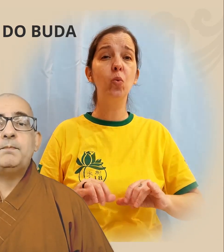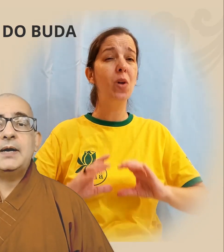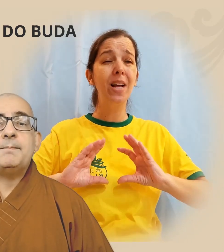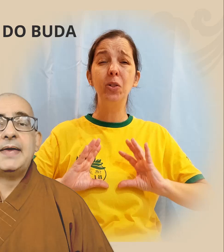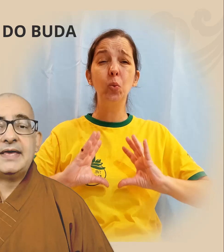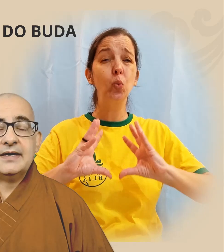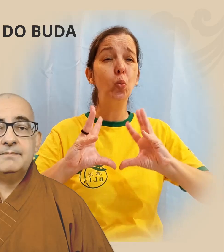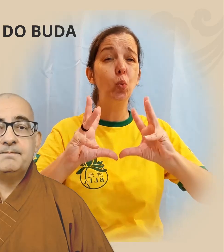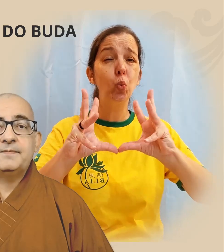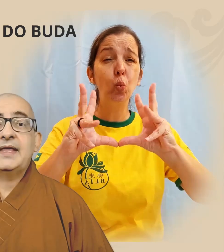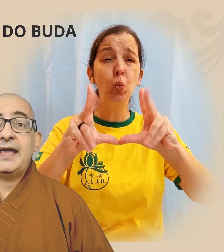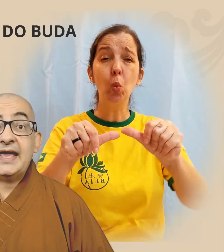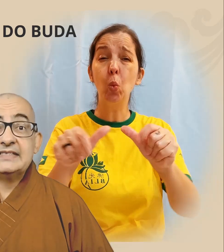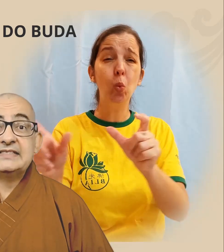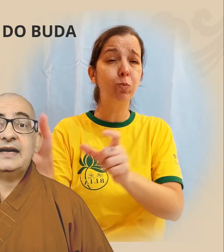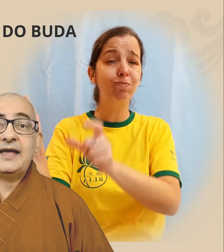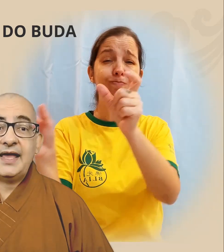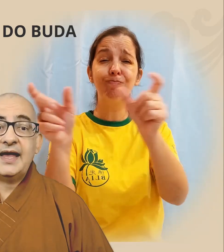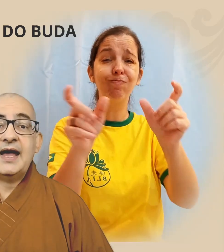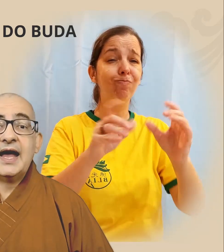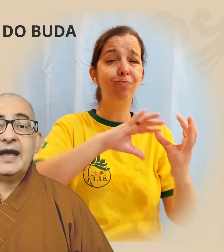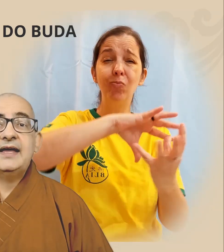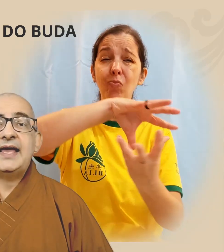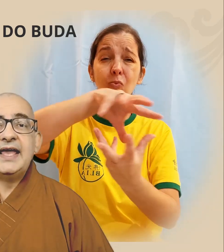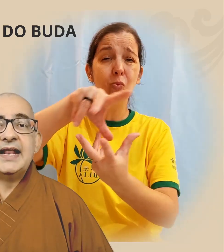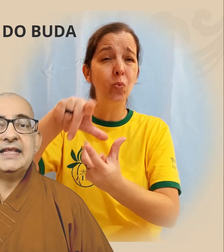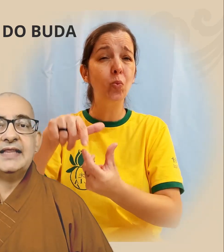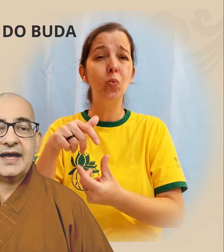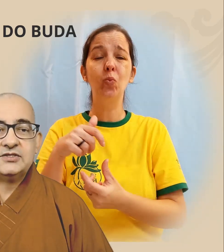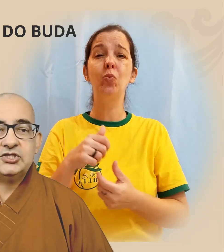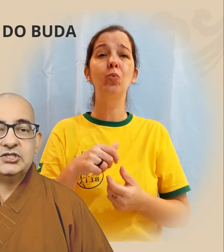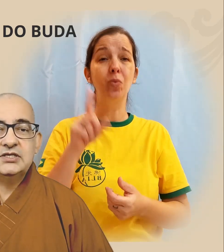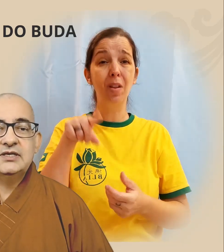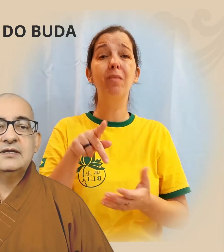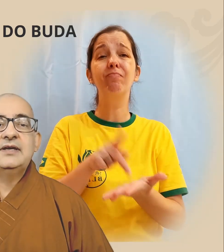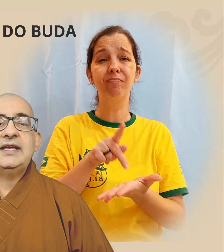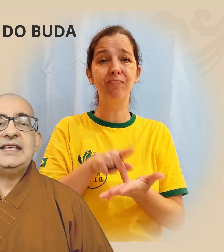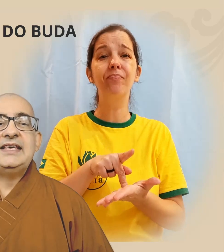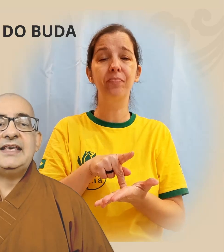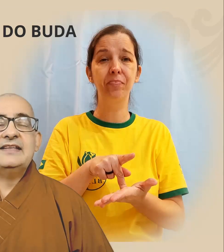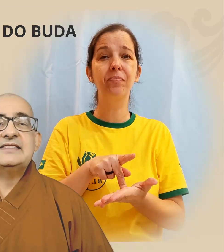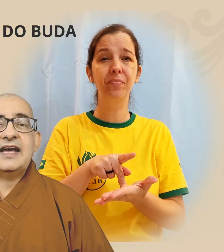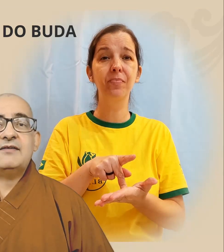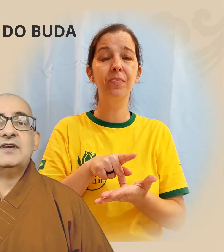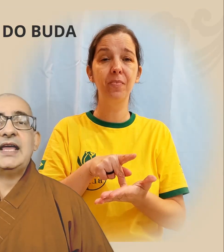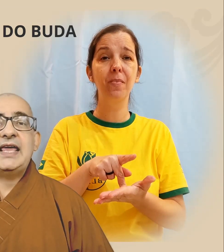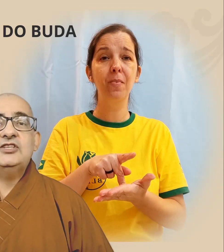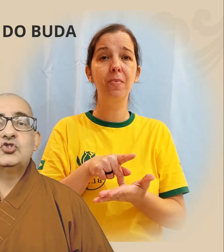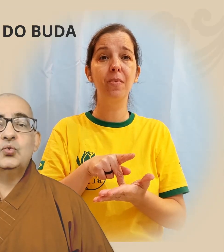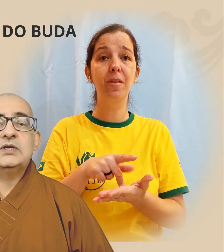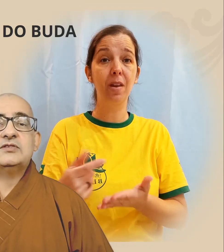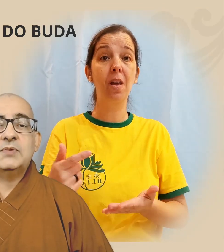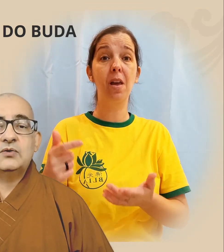tudo permeia. Essa é a realidade e que estava